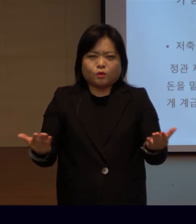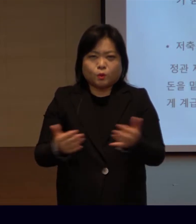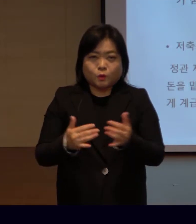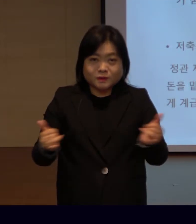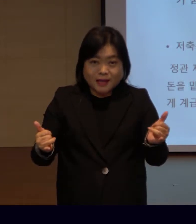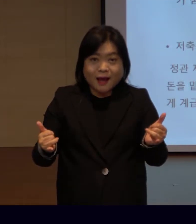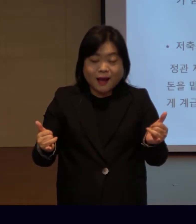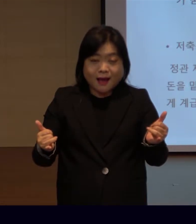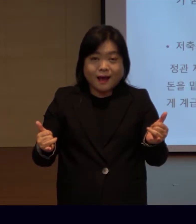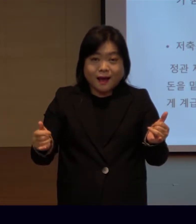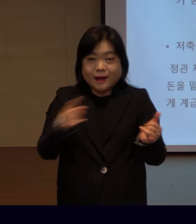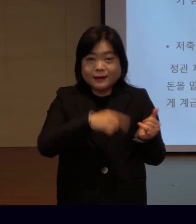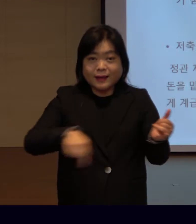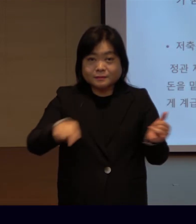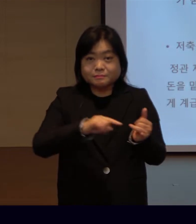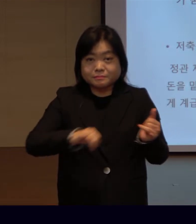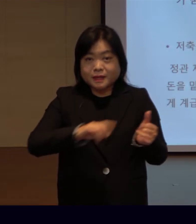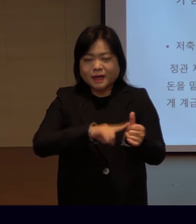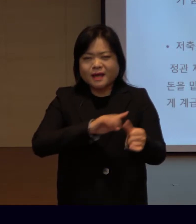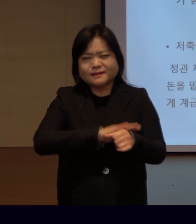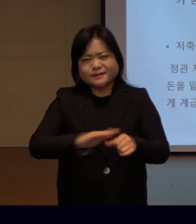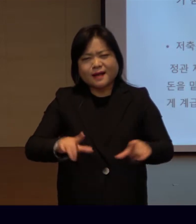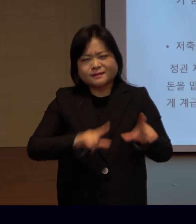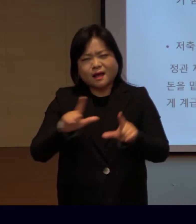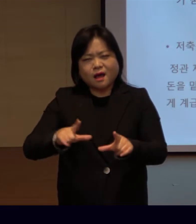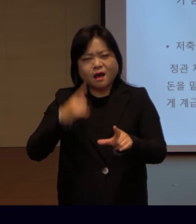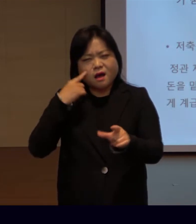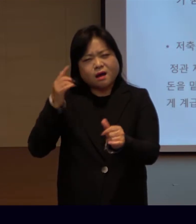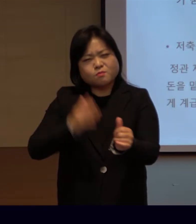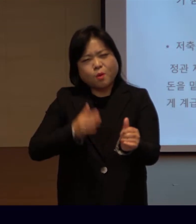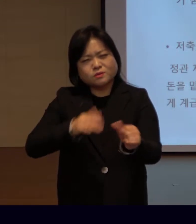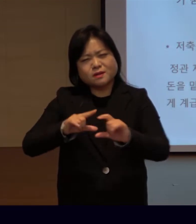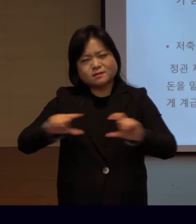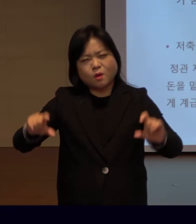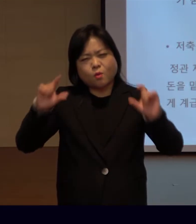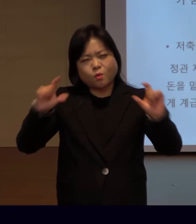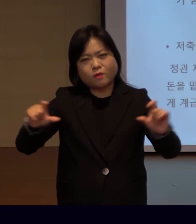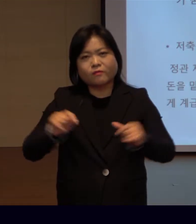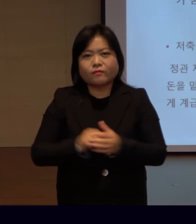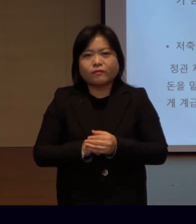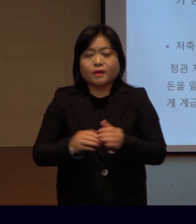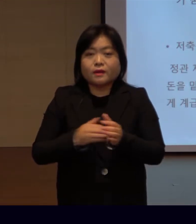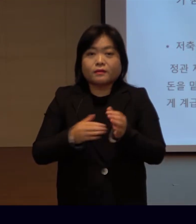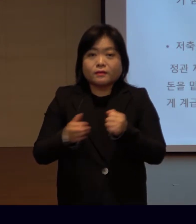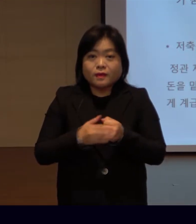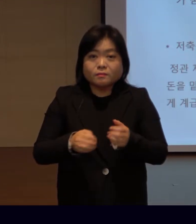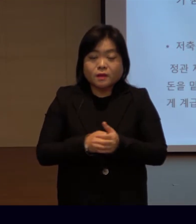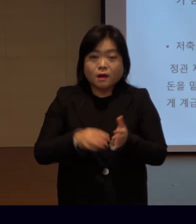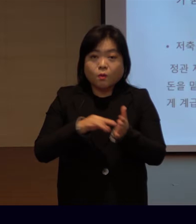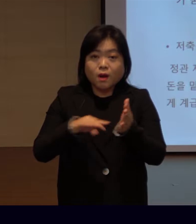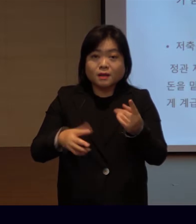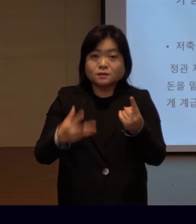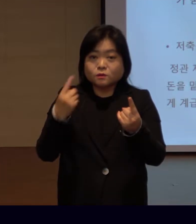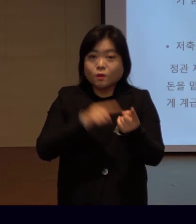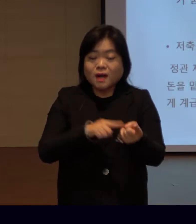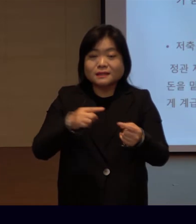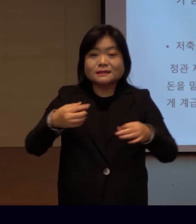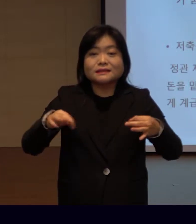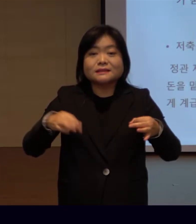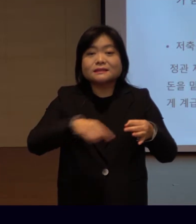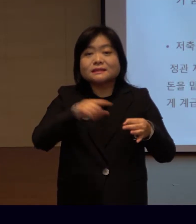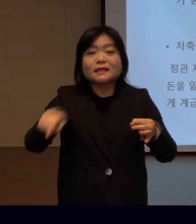하녀 계급에게 어떻게 보면 잘 살아보세 하는 슬로건인 거예요. 정관세 1조가 이